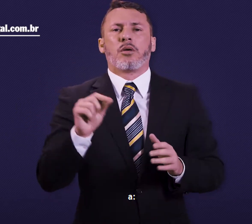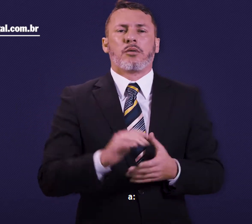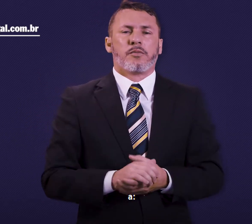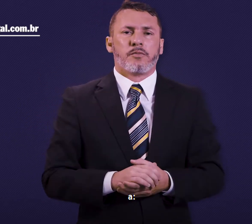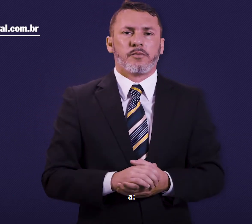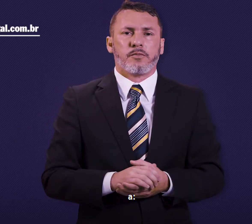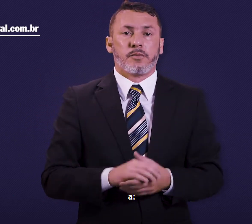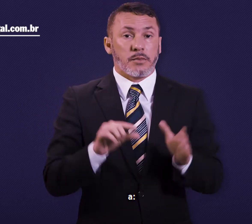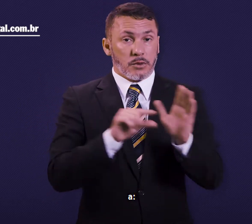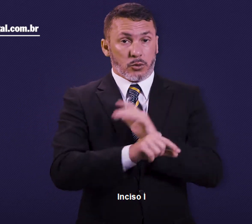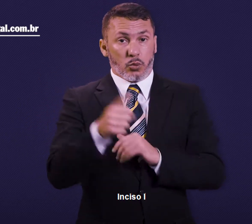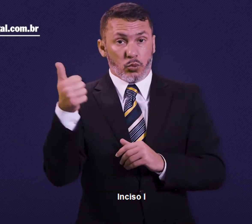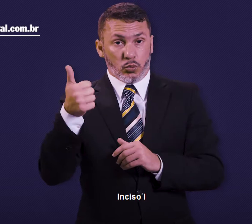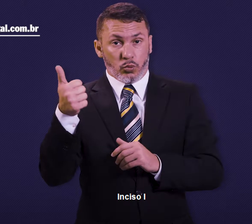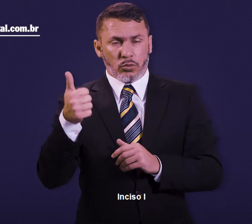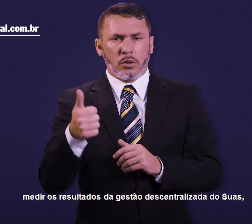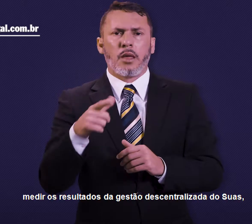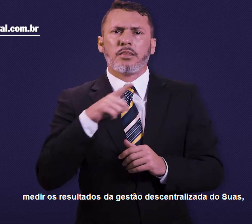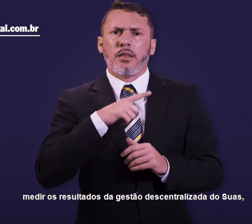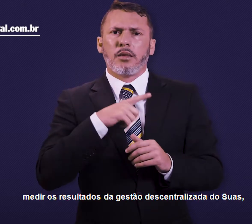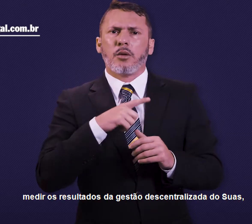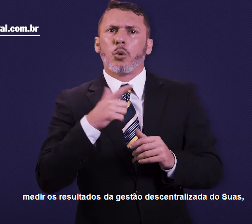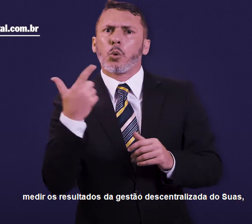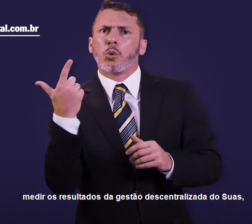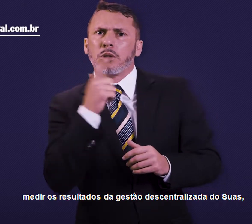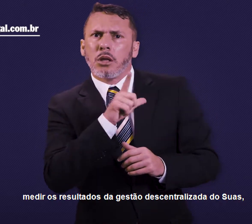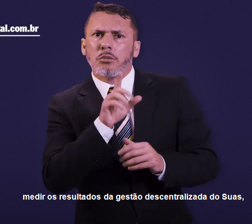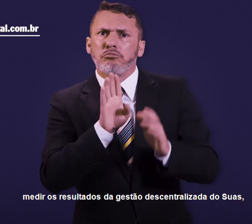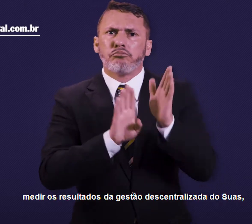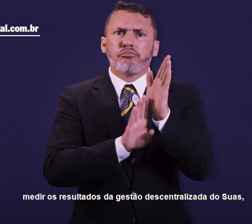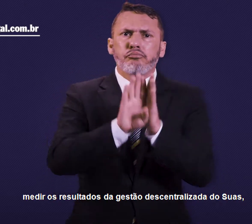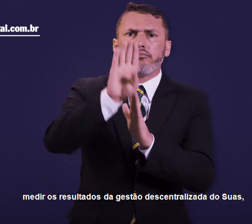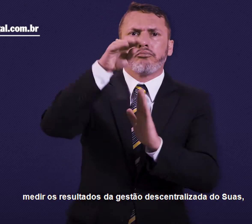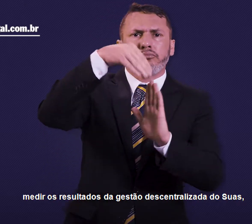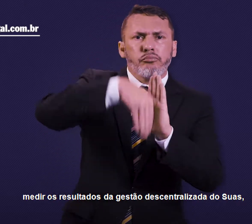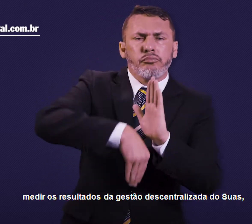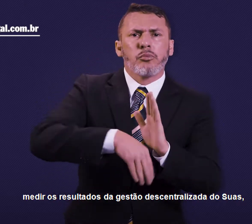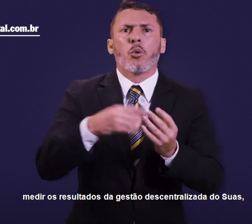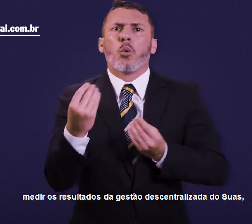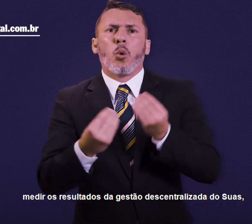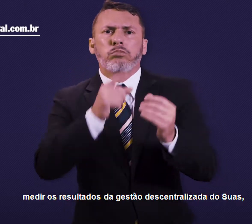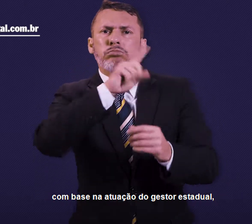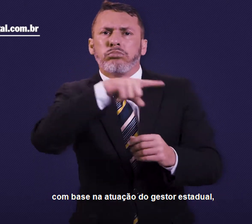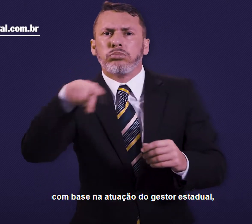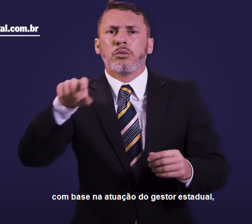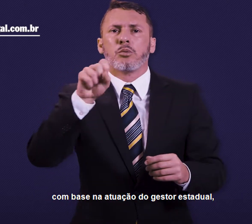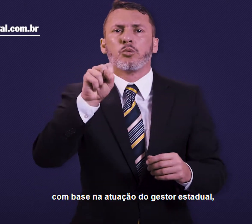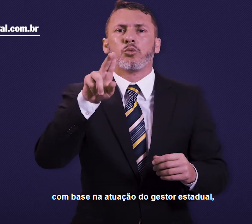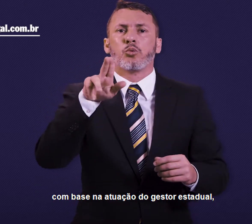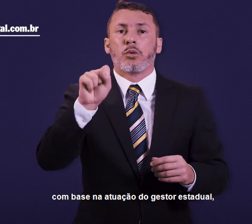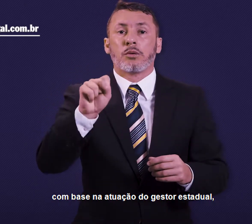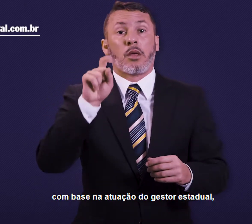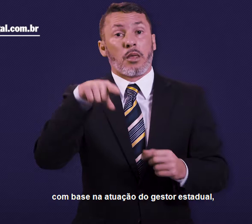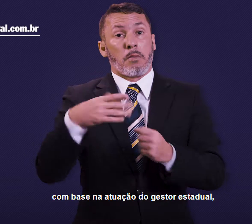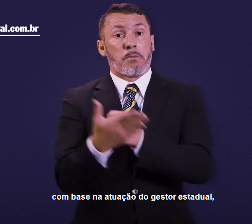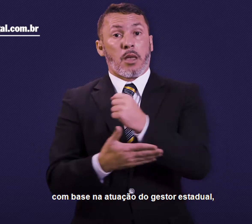a: Inciso 1. Medir os resultados da gestão descentralizada dos SUAS com base na atuação do